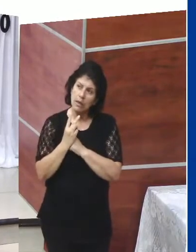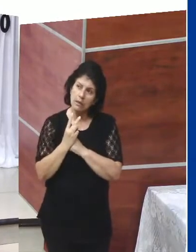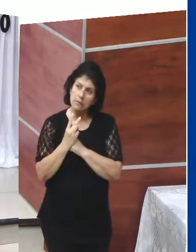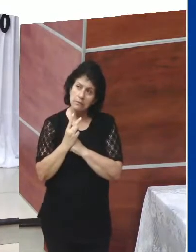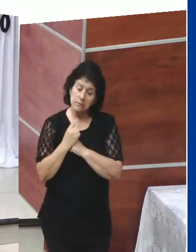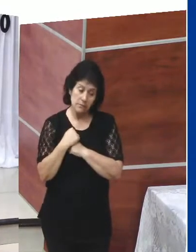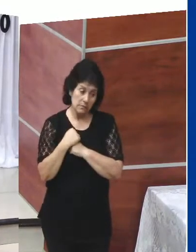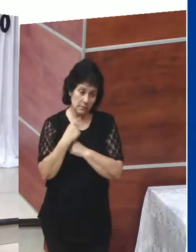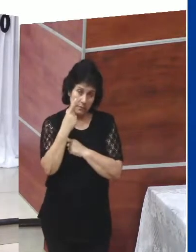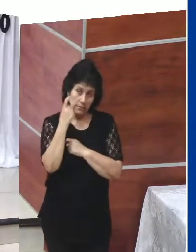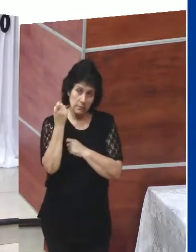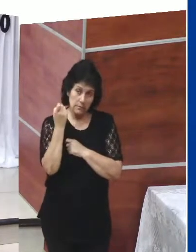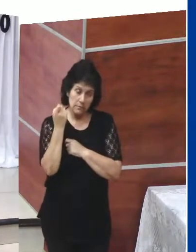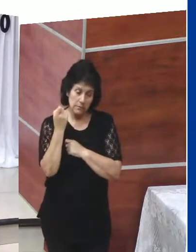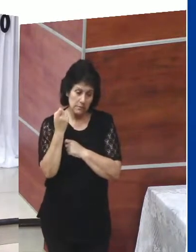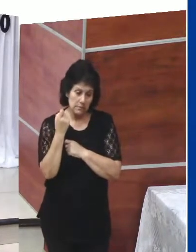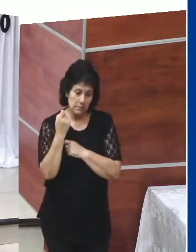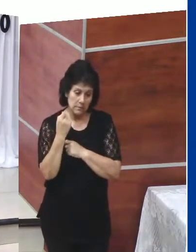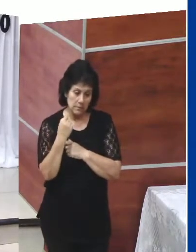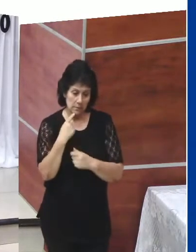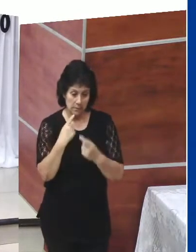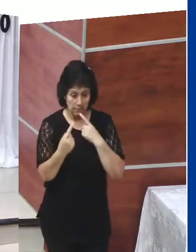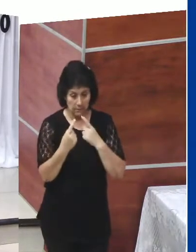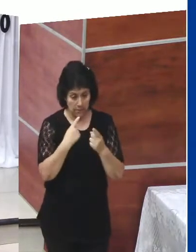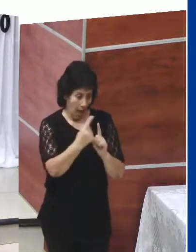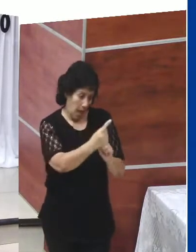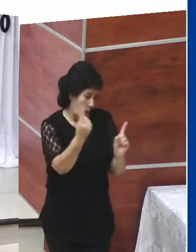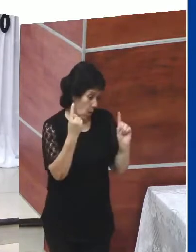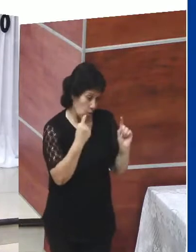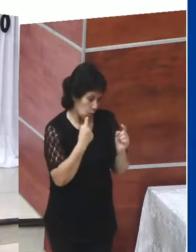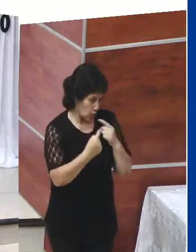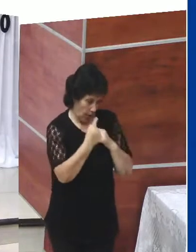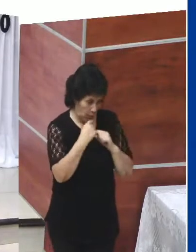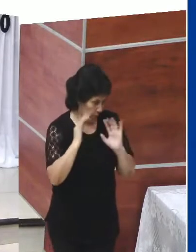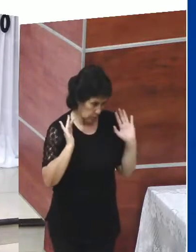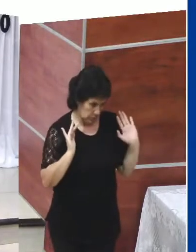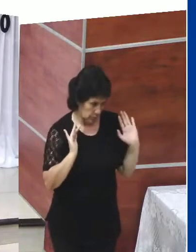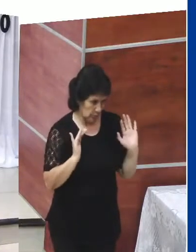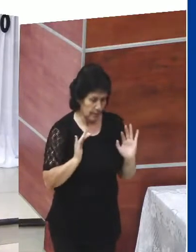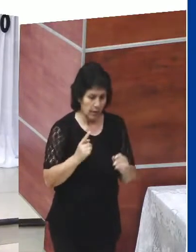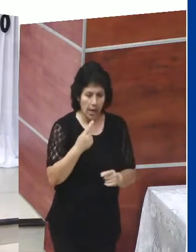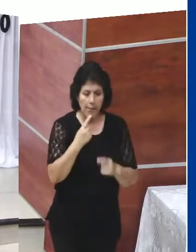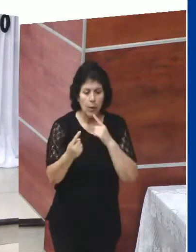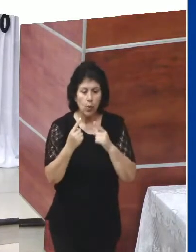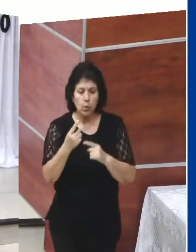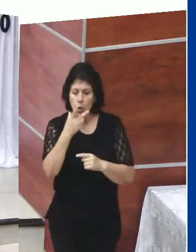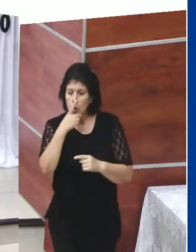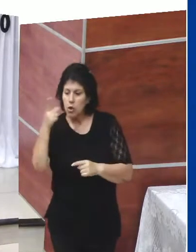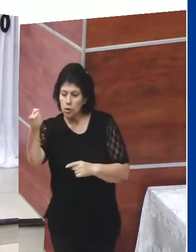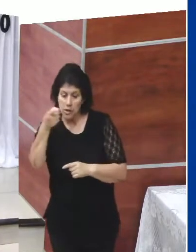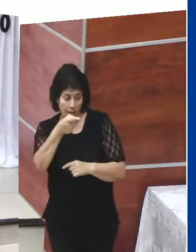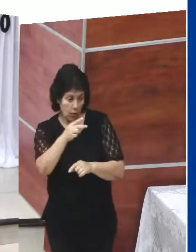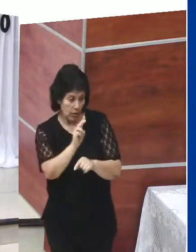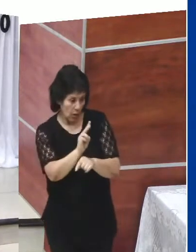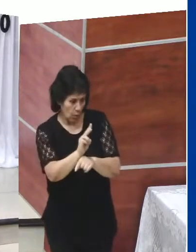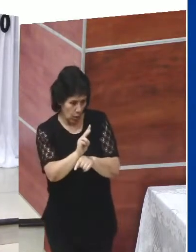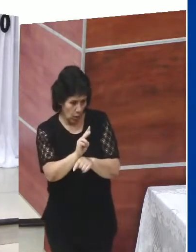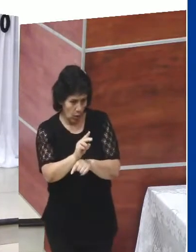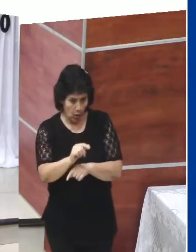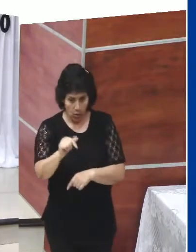De paso, ya le estoy preguntando para que se responda usted mismo, ¿no es cierto? ¿Cuándo Dios lo protegió la última vez? Y esta